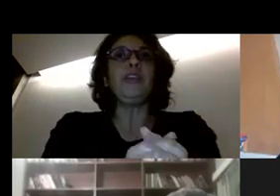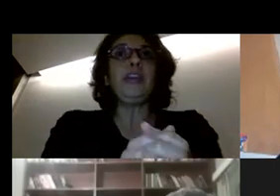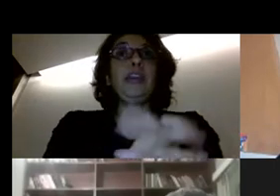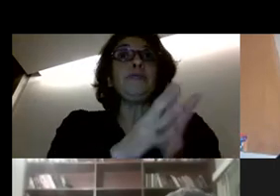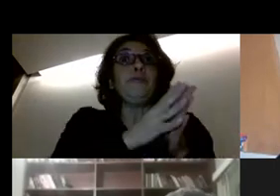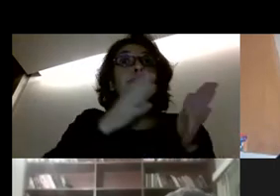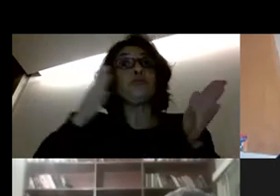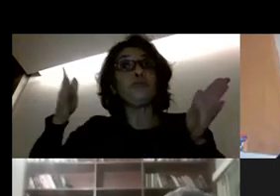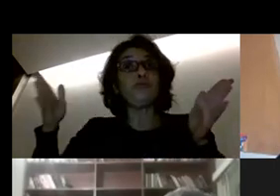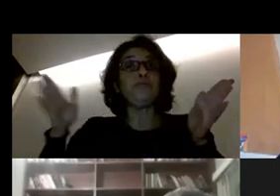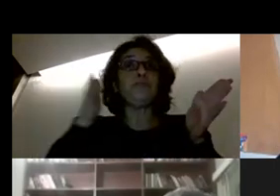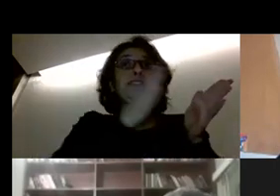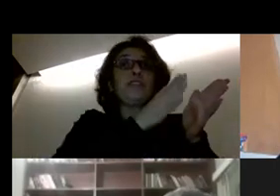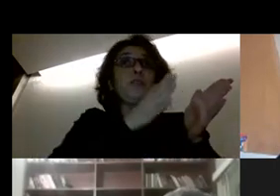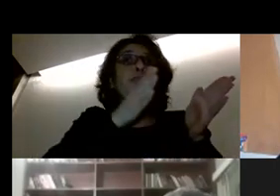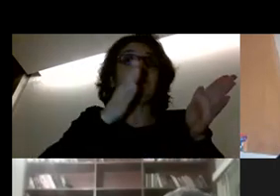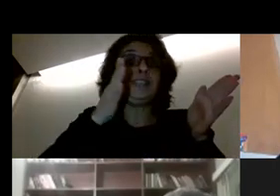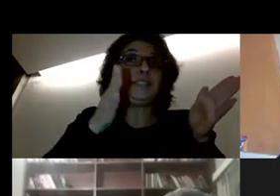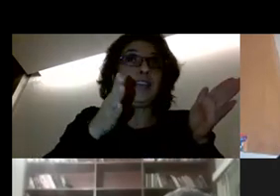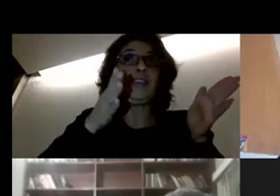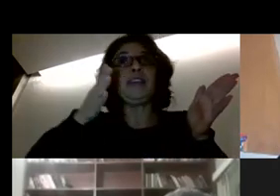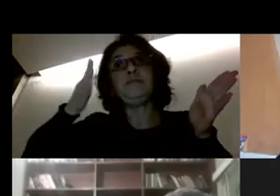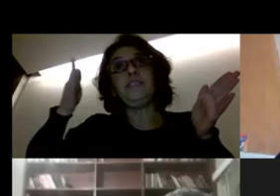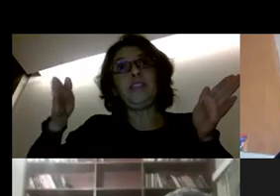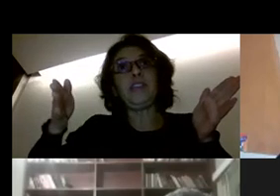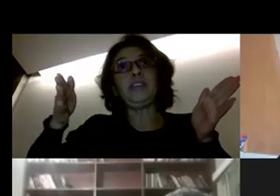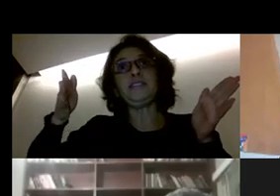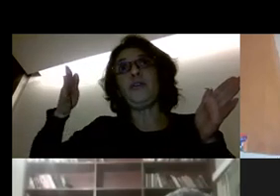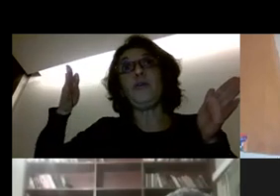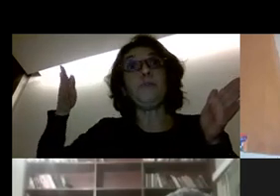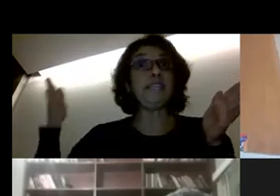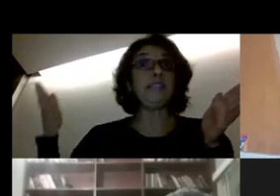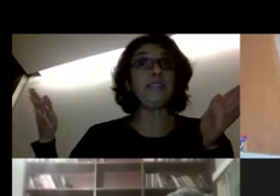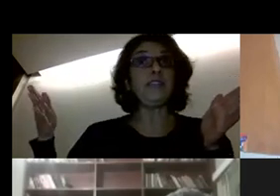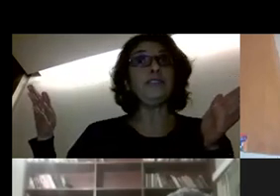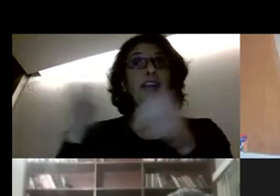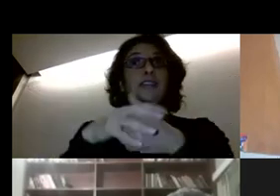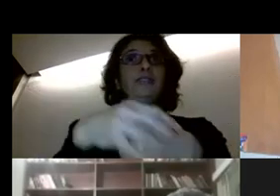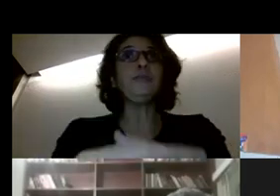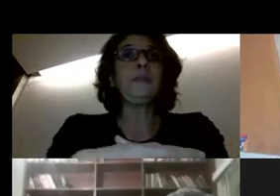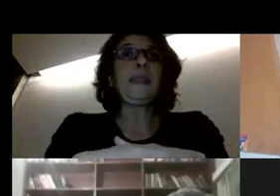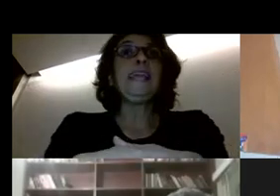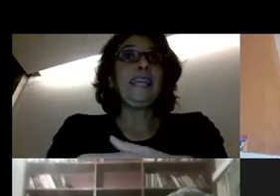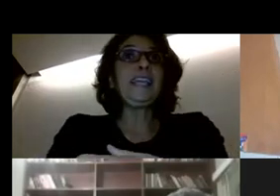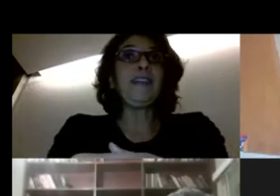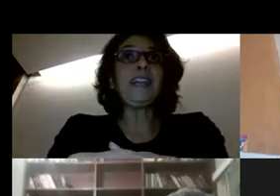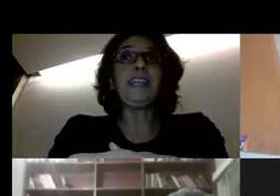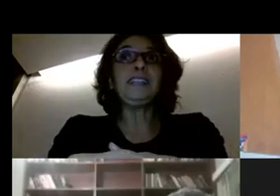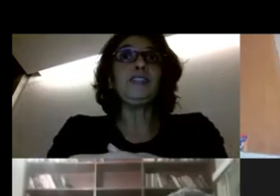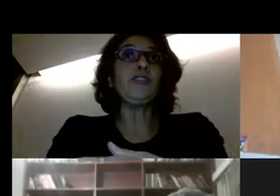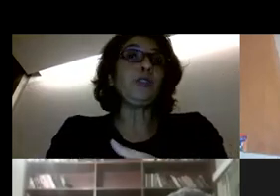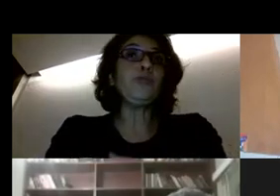años, versus pasando por 7, 10 o 25 años, en que